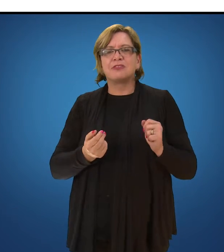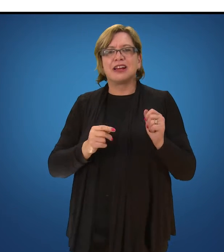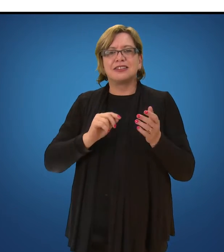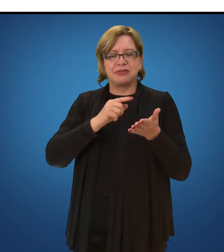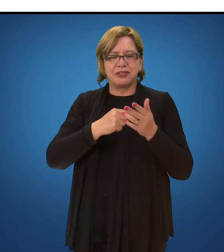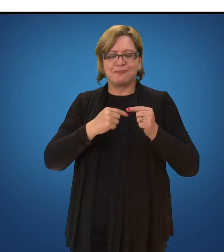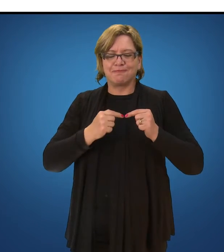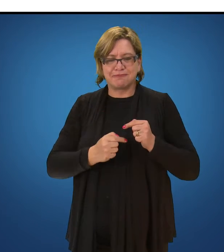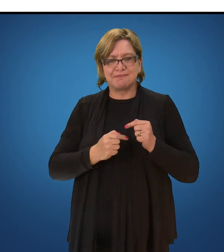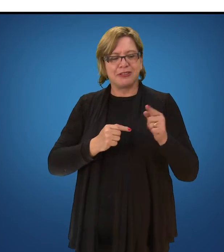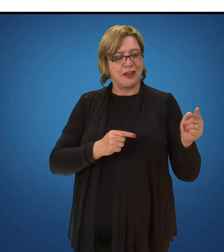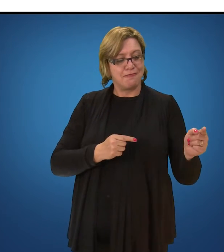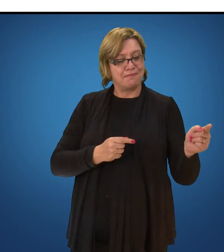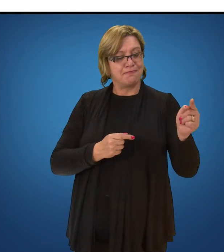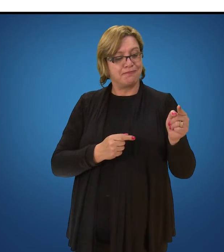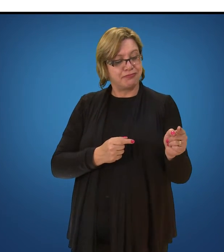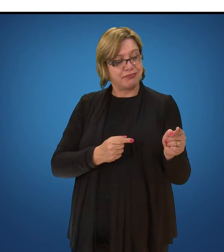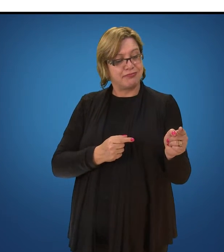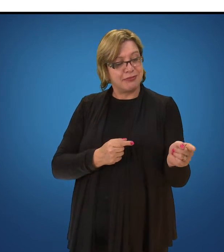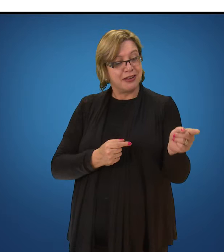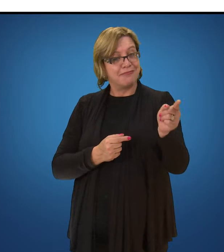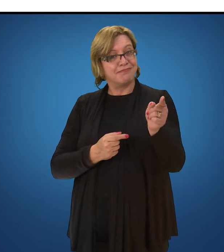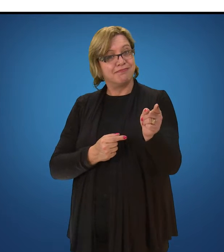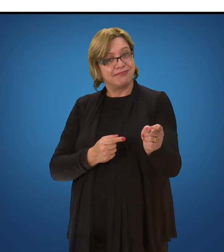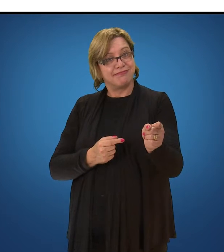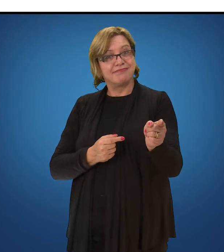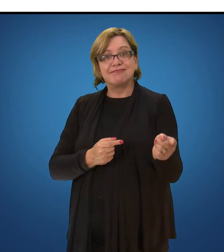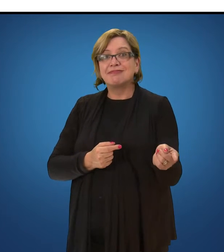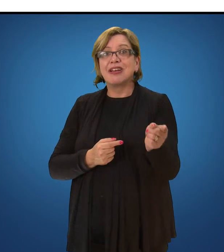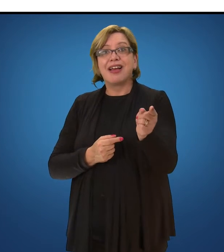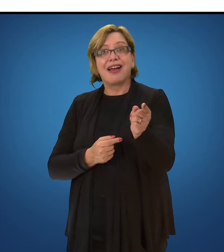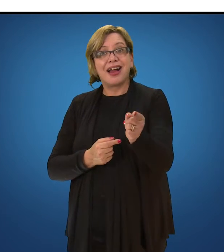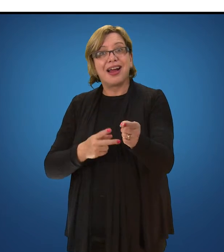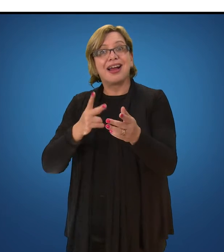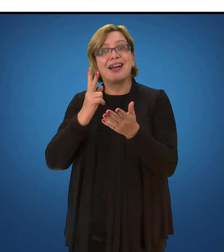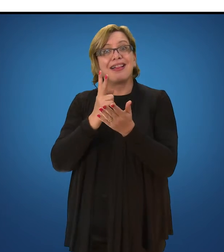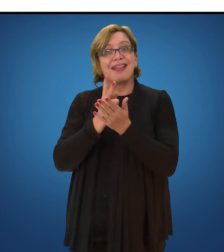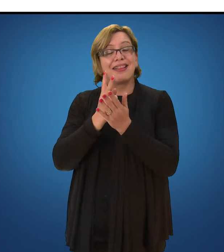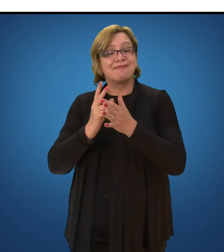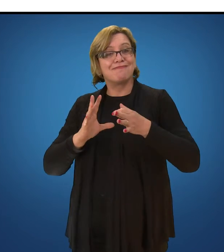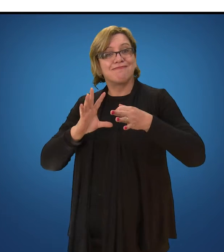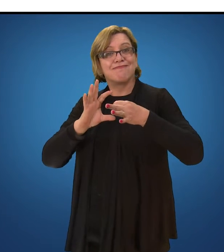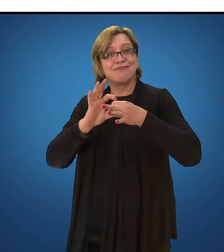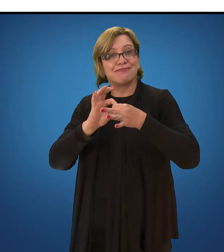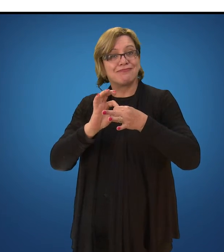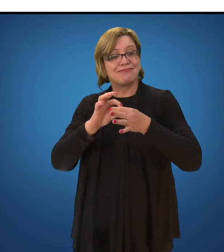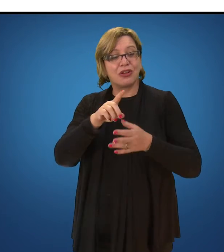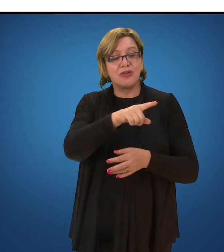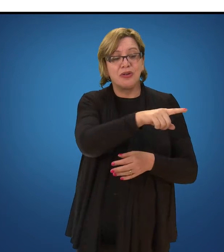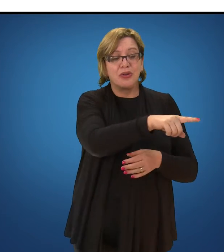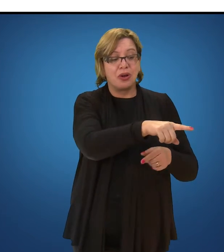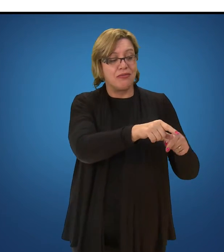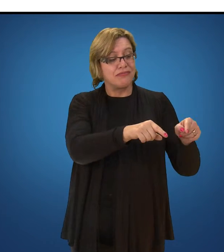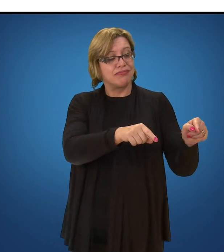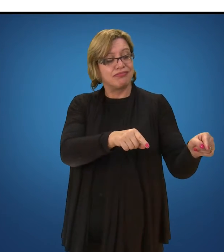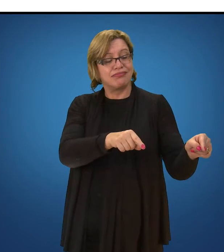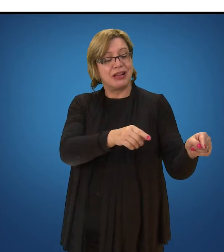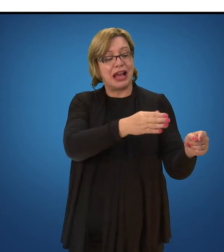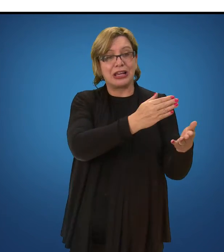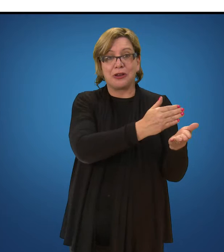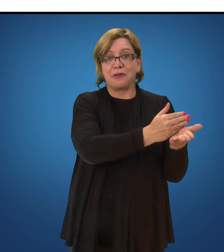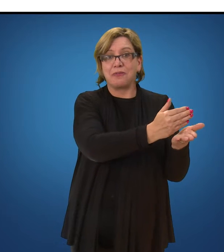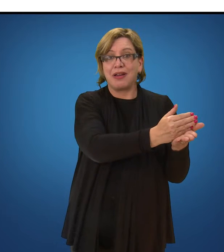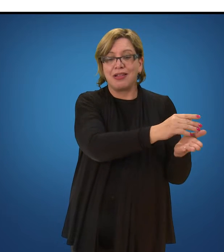atribui, ao mesmo tempo, um enredo que unifica esses eventos e uma linearidade, um começo,